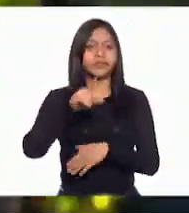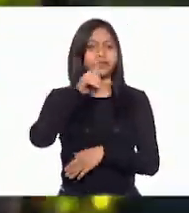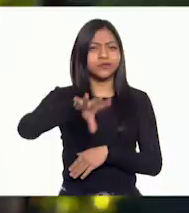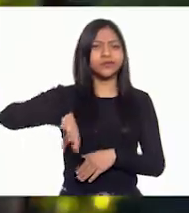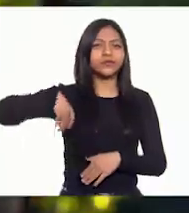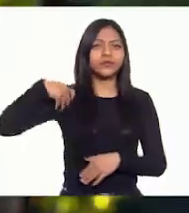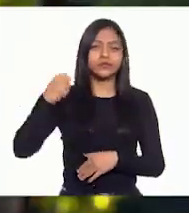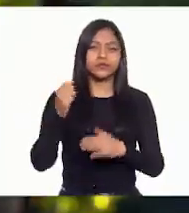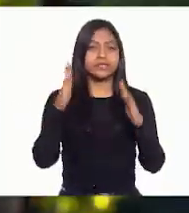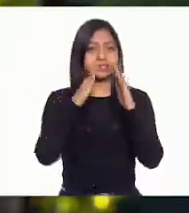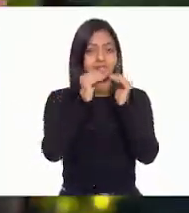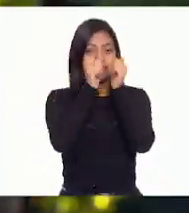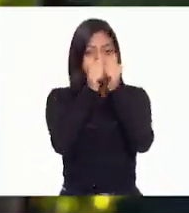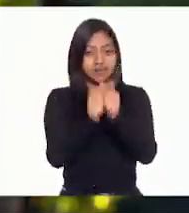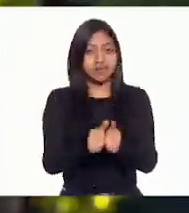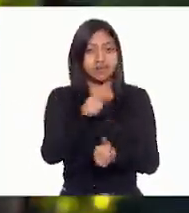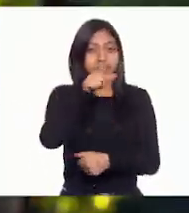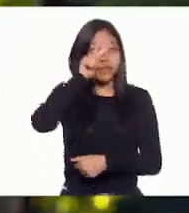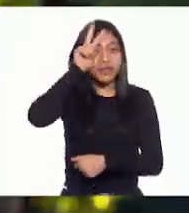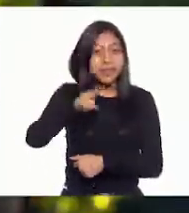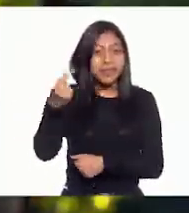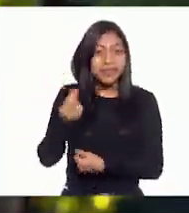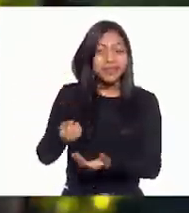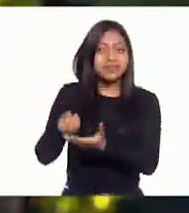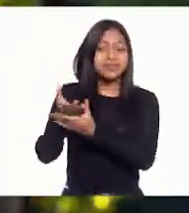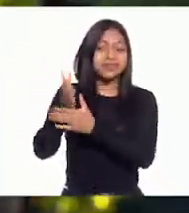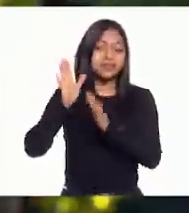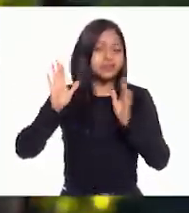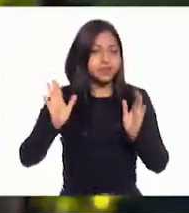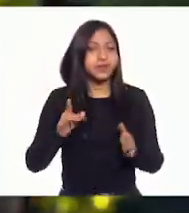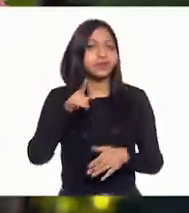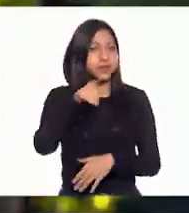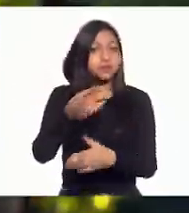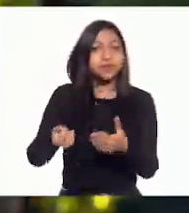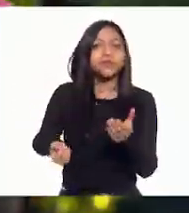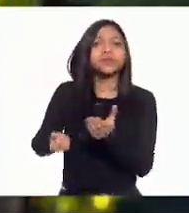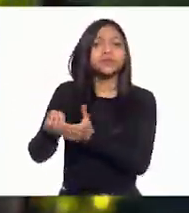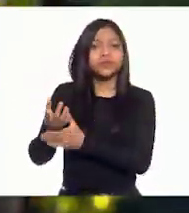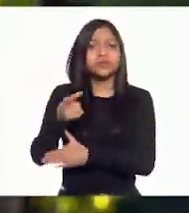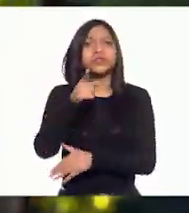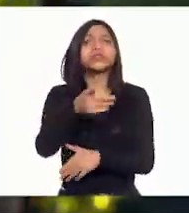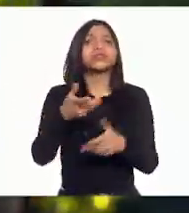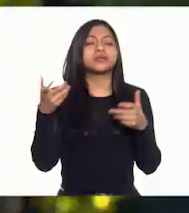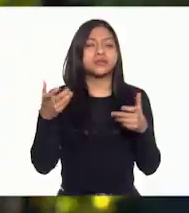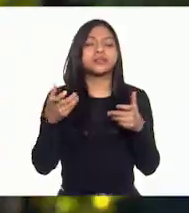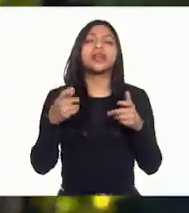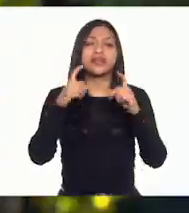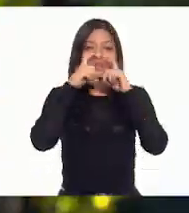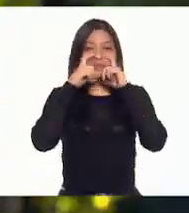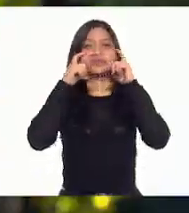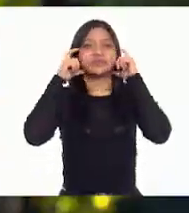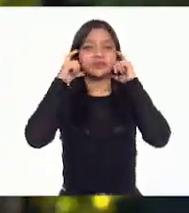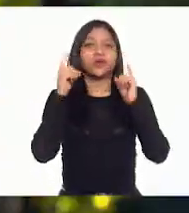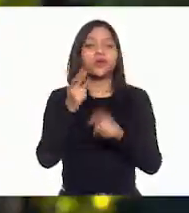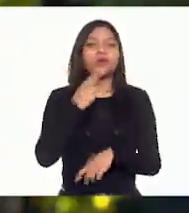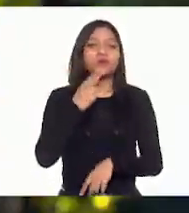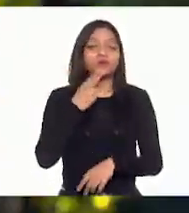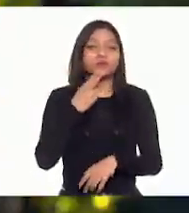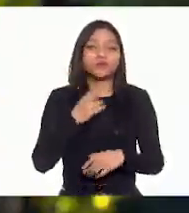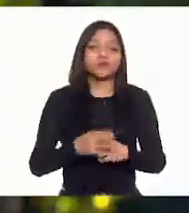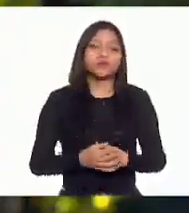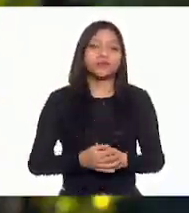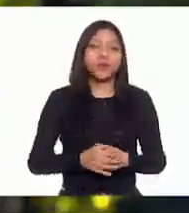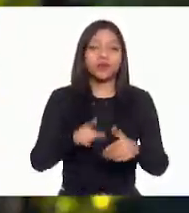no salir de casa a menos que sea muy necesario. Si lo haces, utiliza el